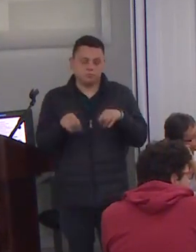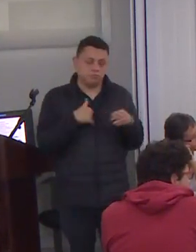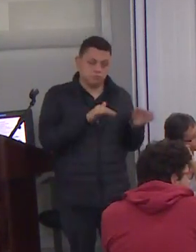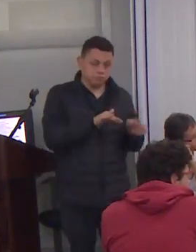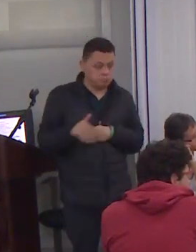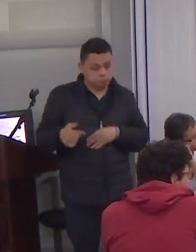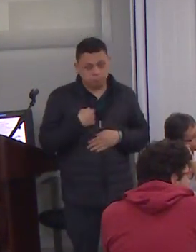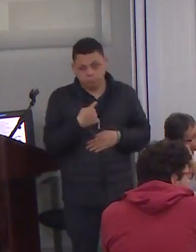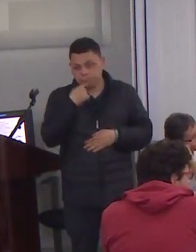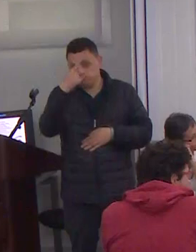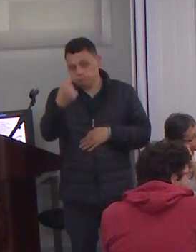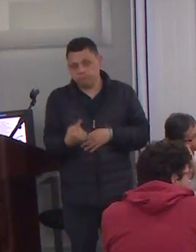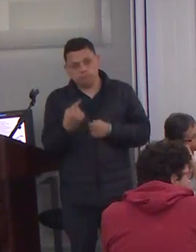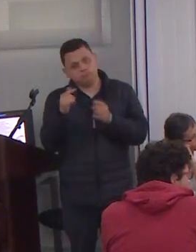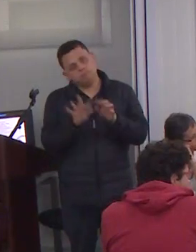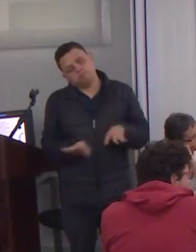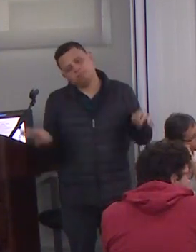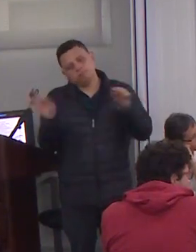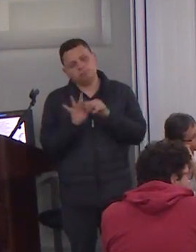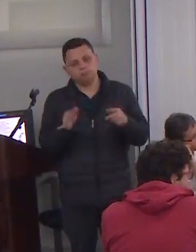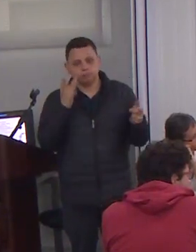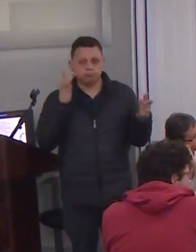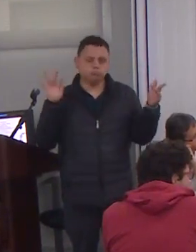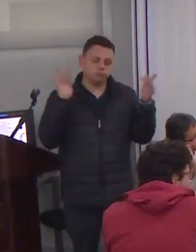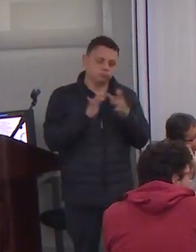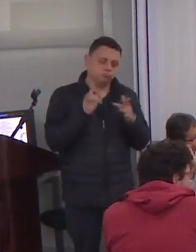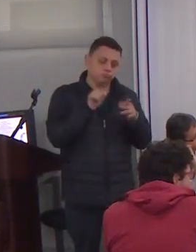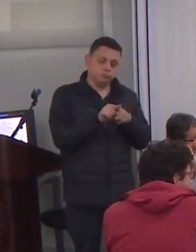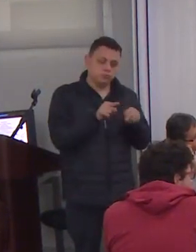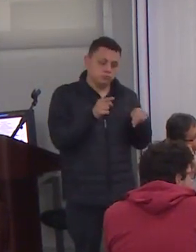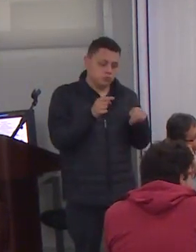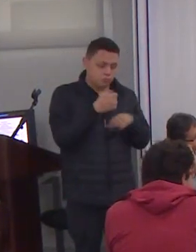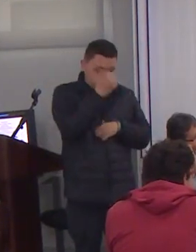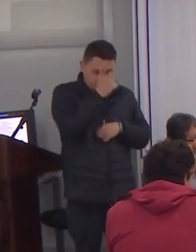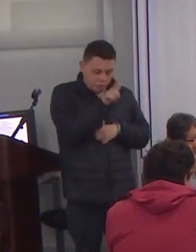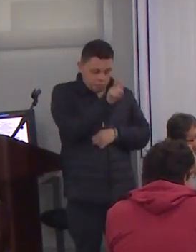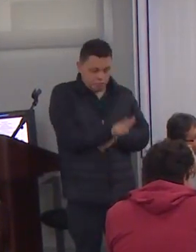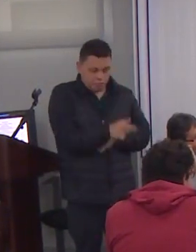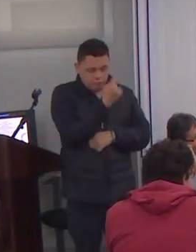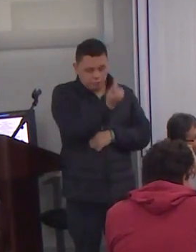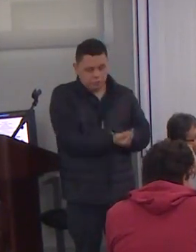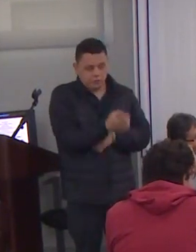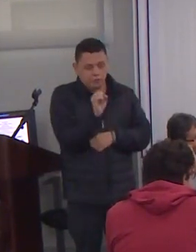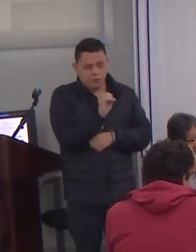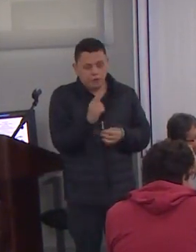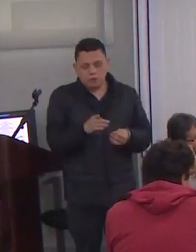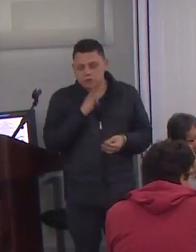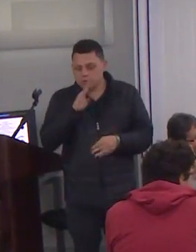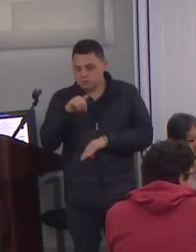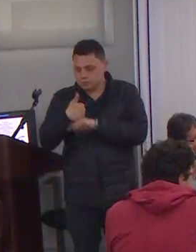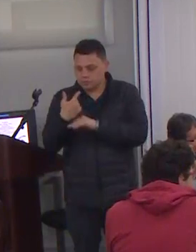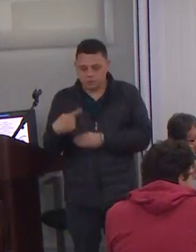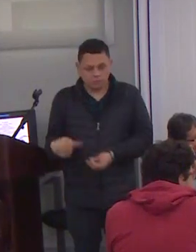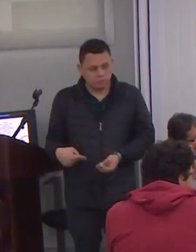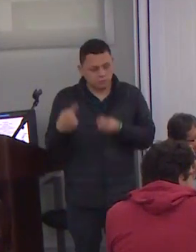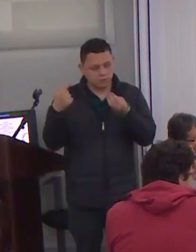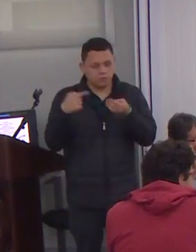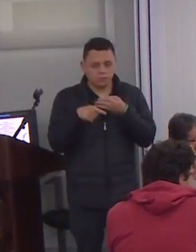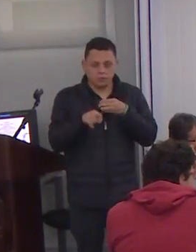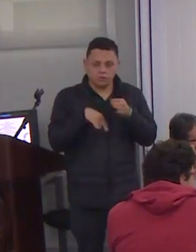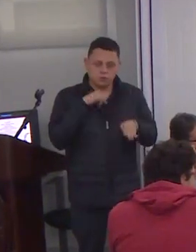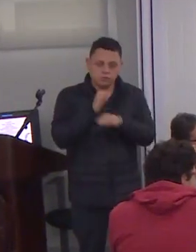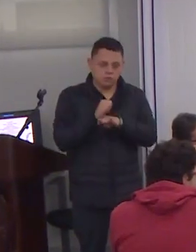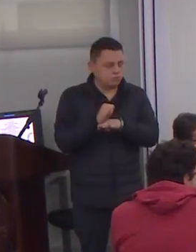allí es que no es un tema que corresponde a un docente en particular o quien dirija la política en el campo